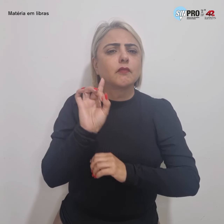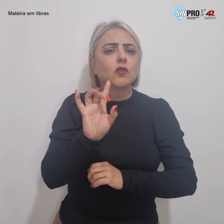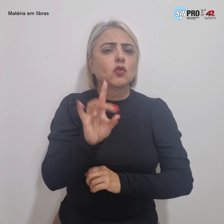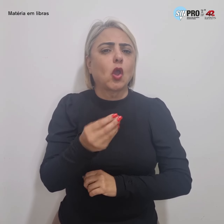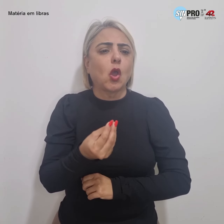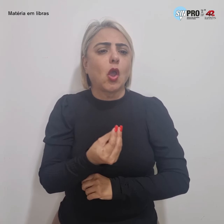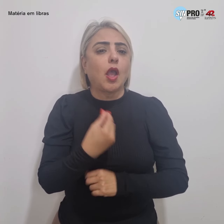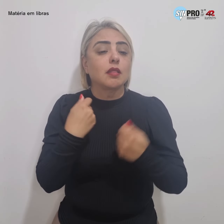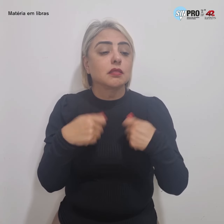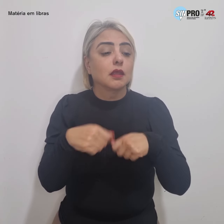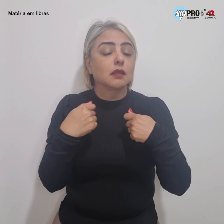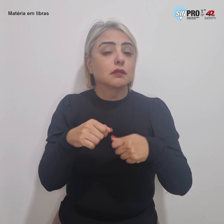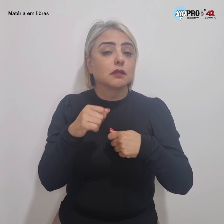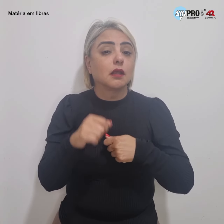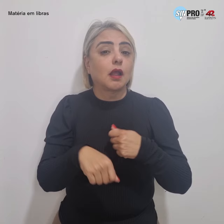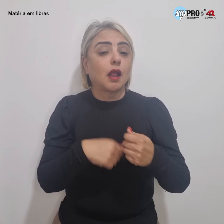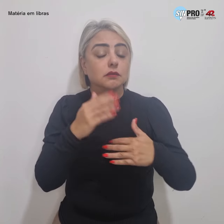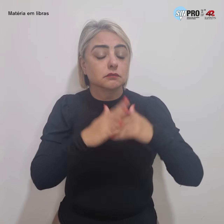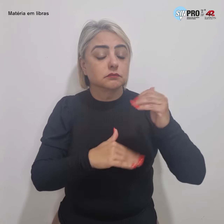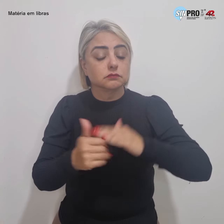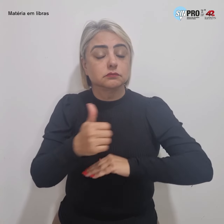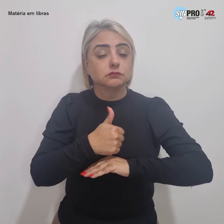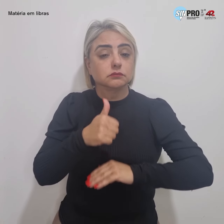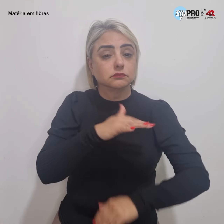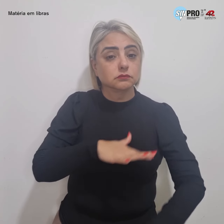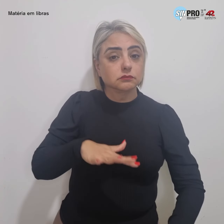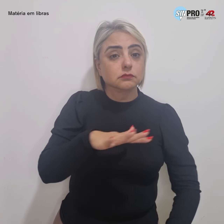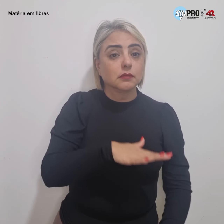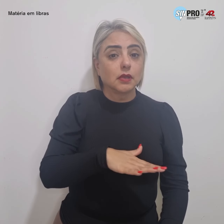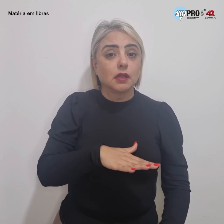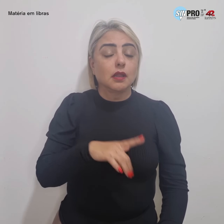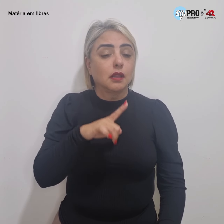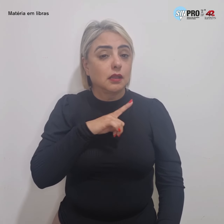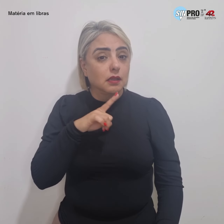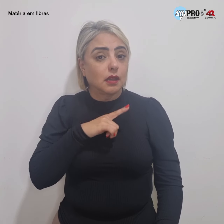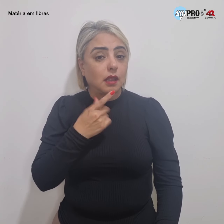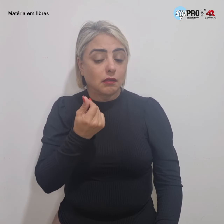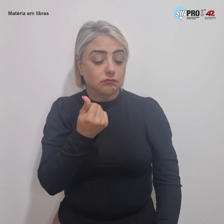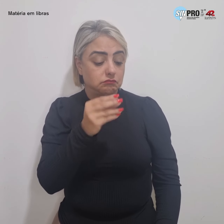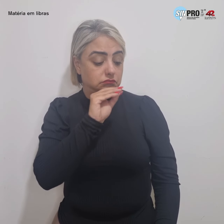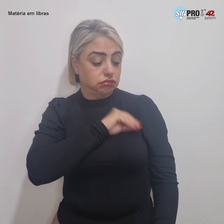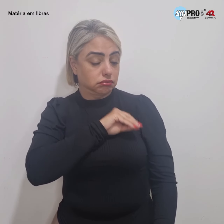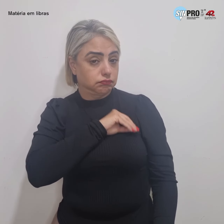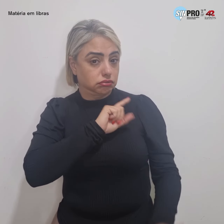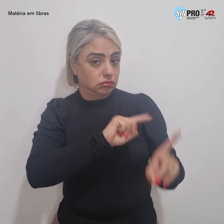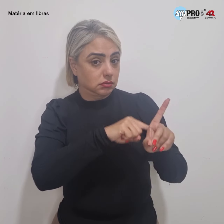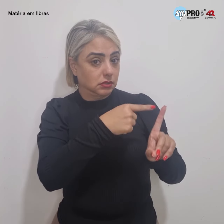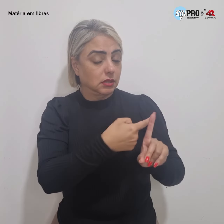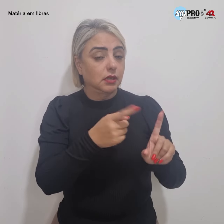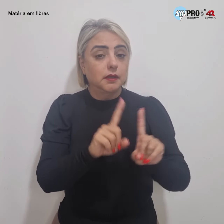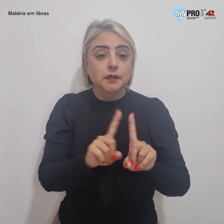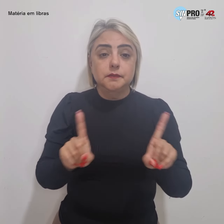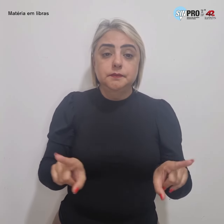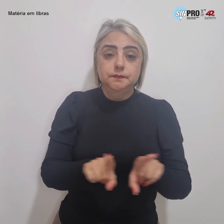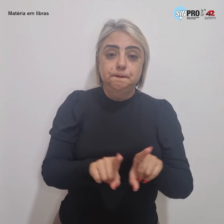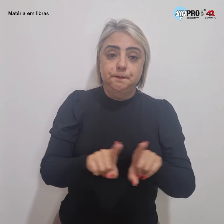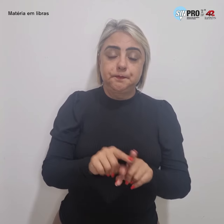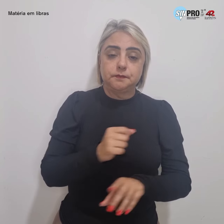a necessidade dos profissionais da área obterem ganhos financeiros, mas a conquista